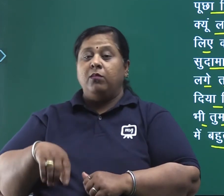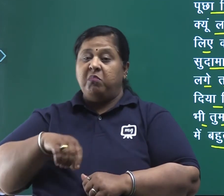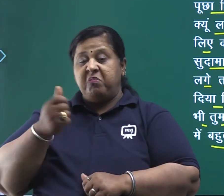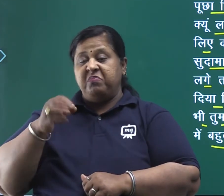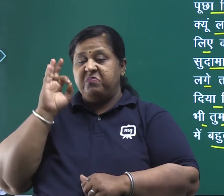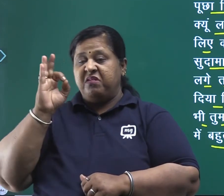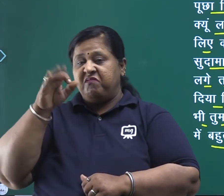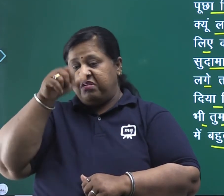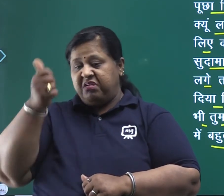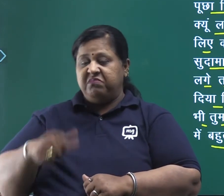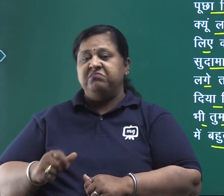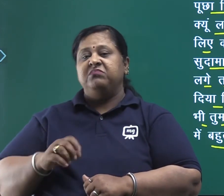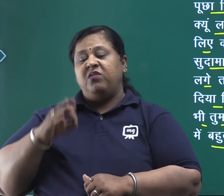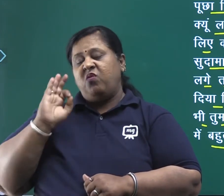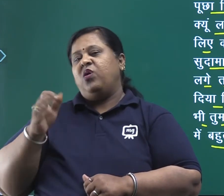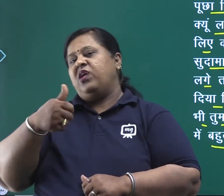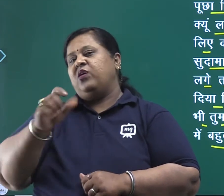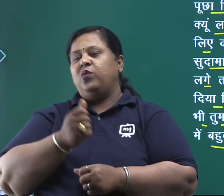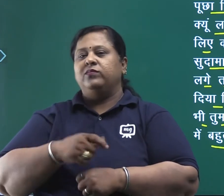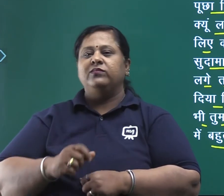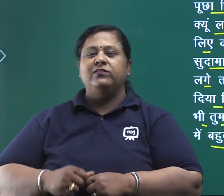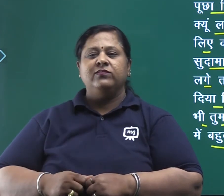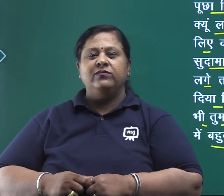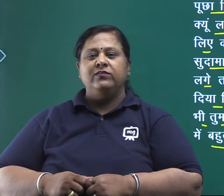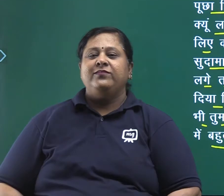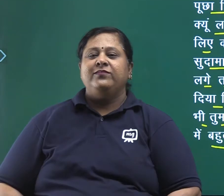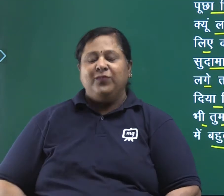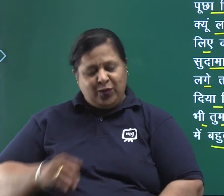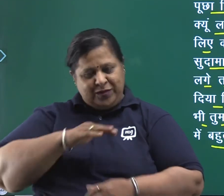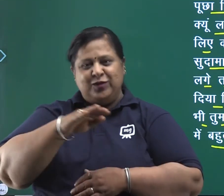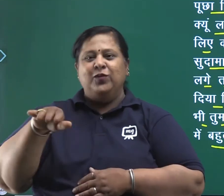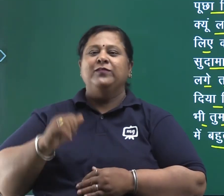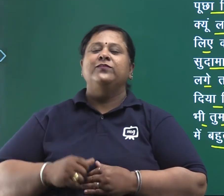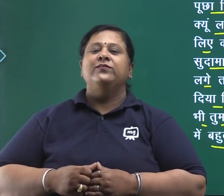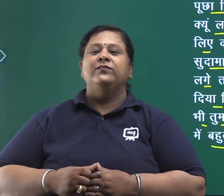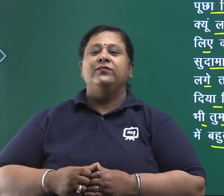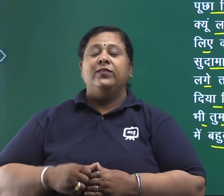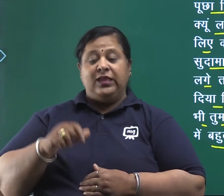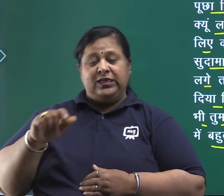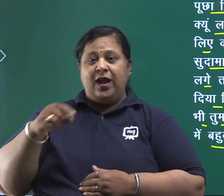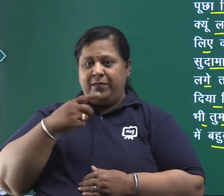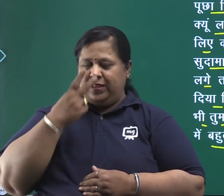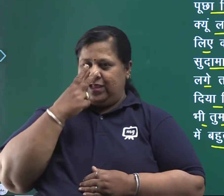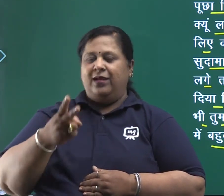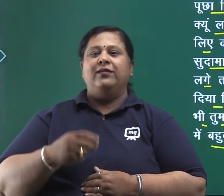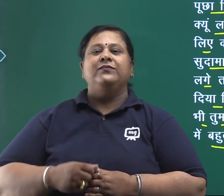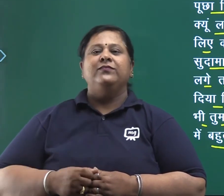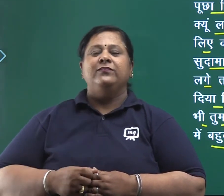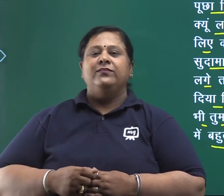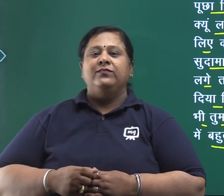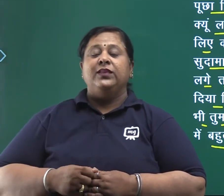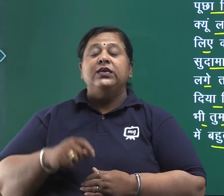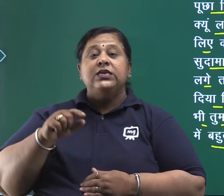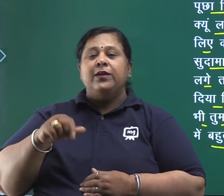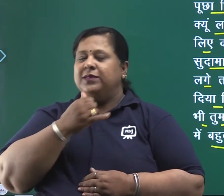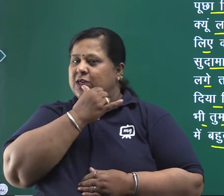बहुत प्रवीण हो गए हो। तो बच्चों, यहाँ हमने देखा कि